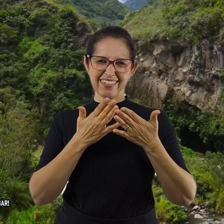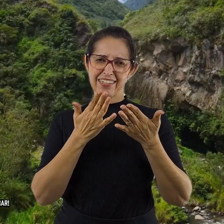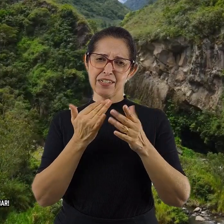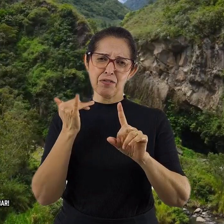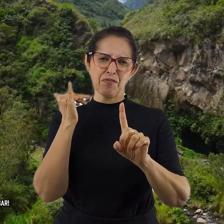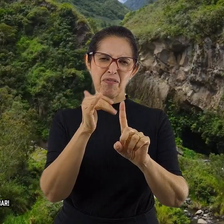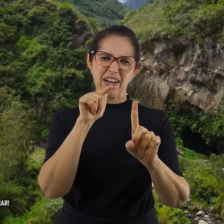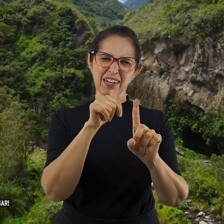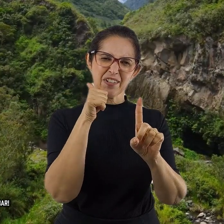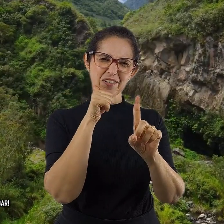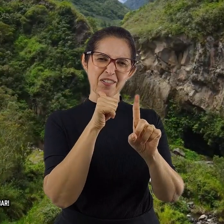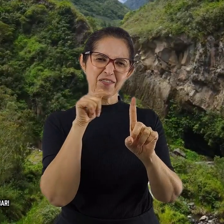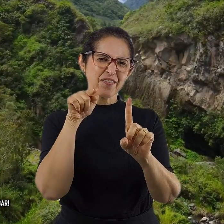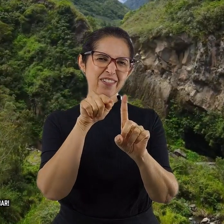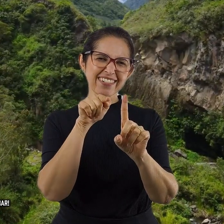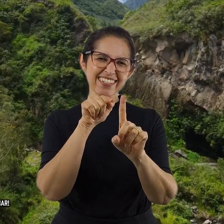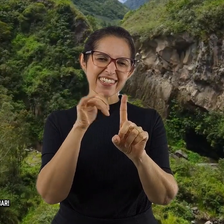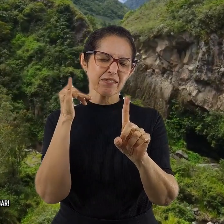Falo contigo, minha serva,